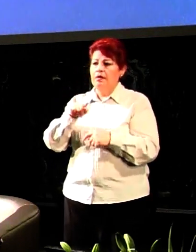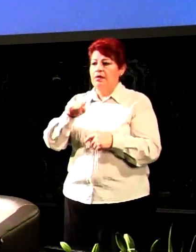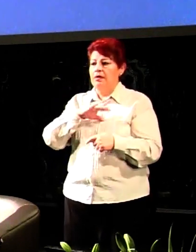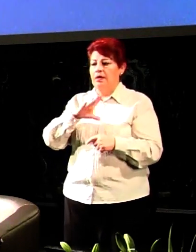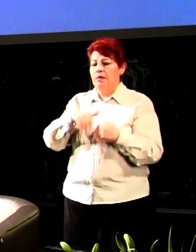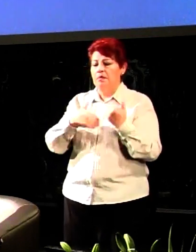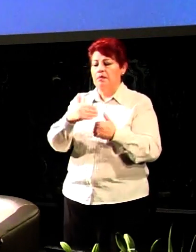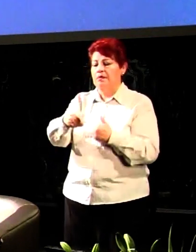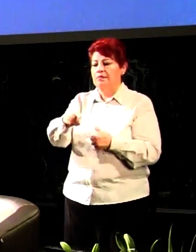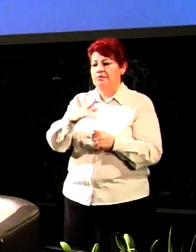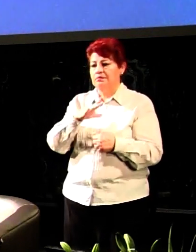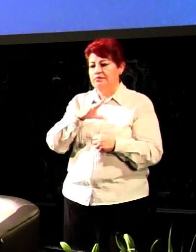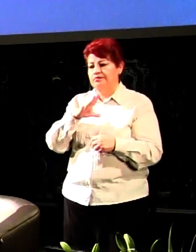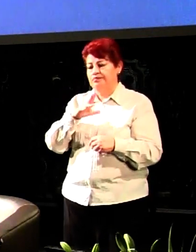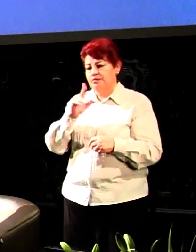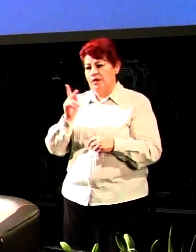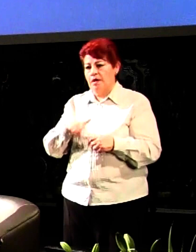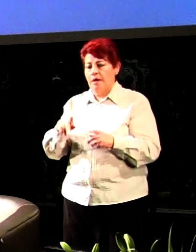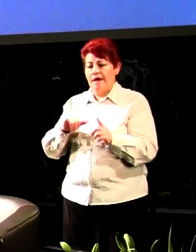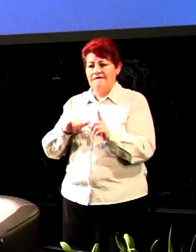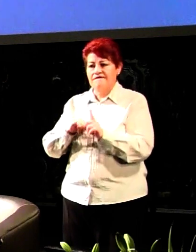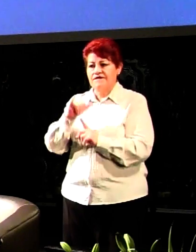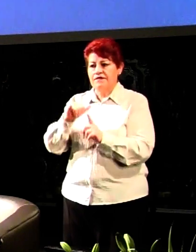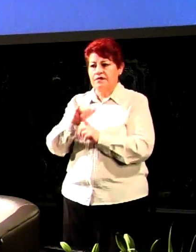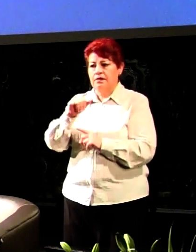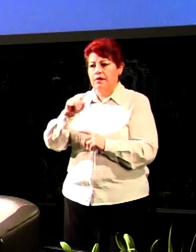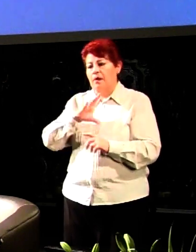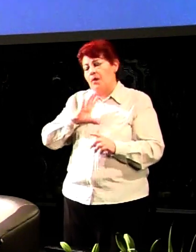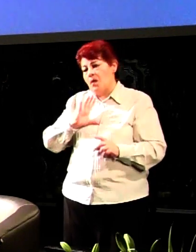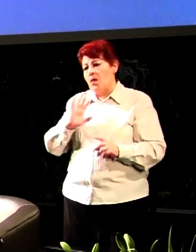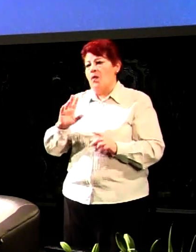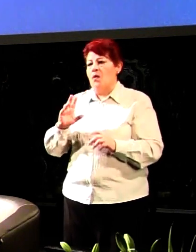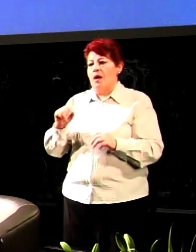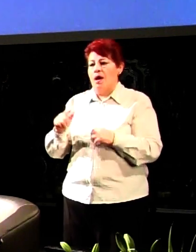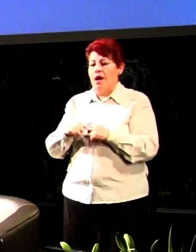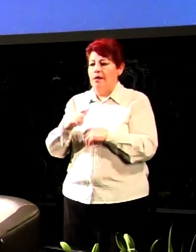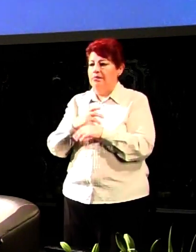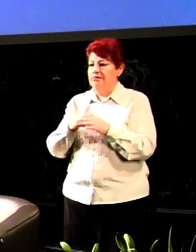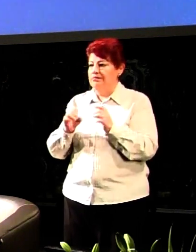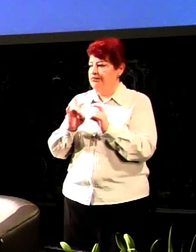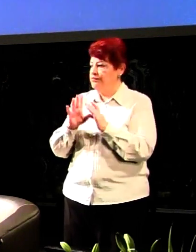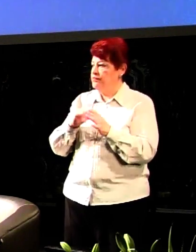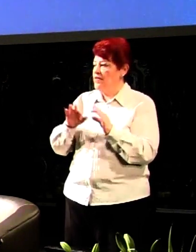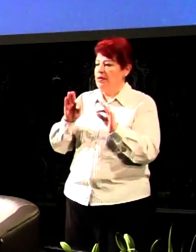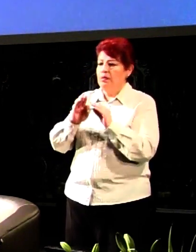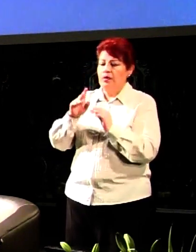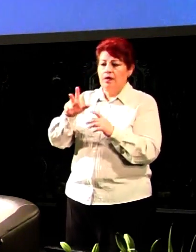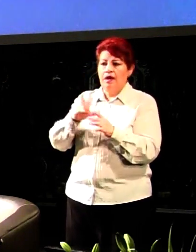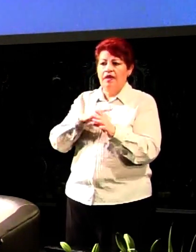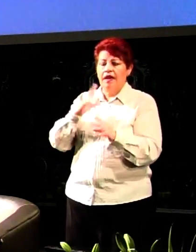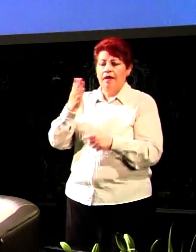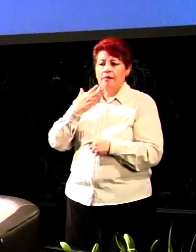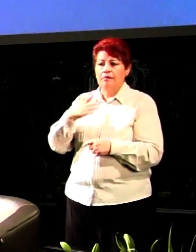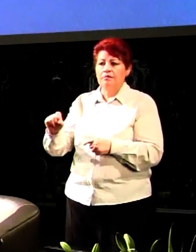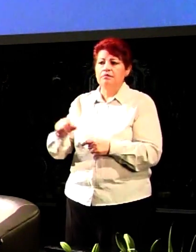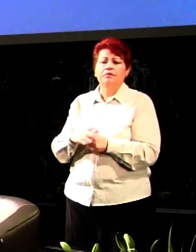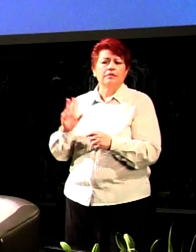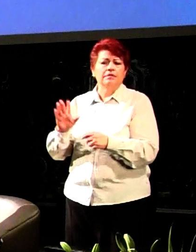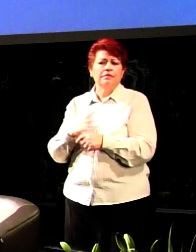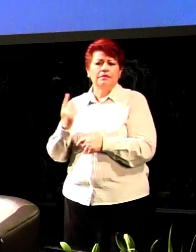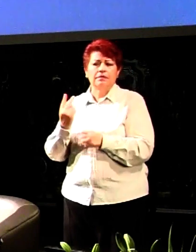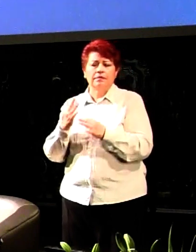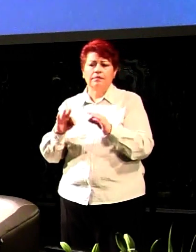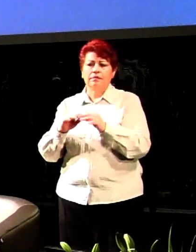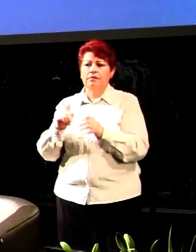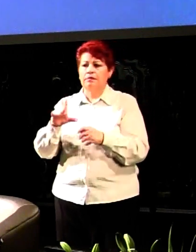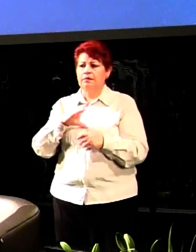un proceso de bullying o no posibilitarlo. Ahora, ¿por qué es importante hablar de estas habilidades? Muchas veces